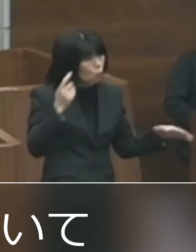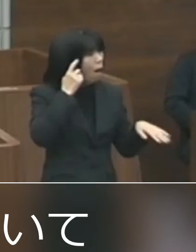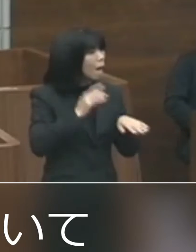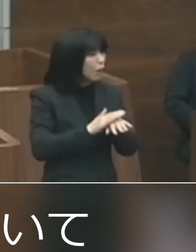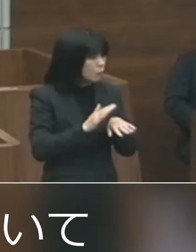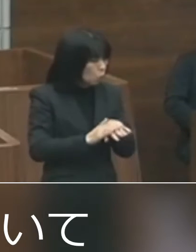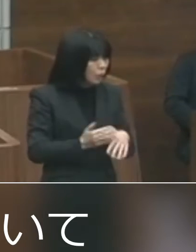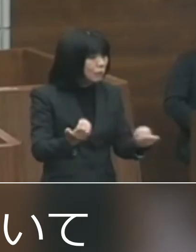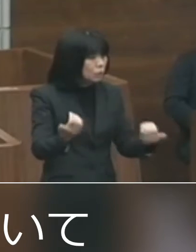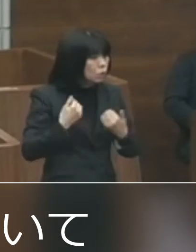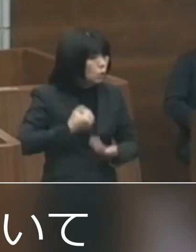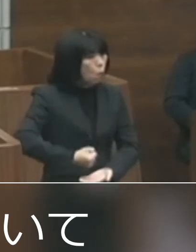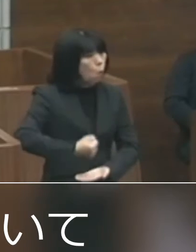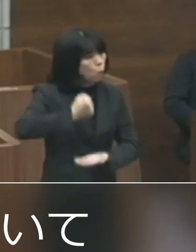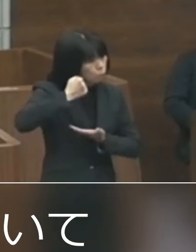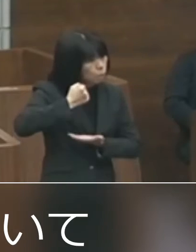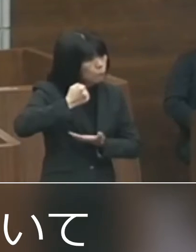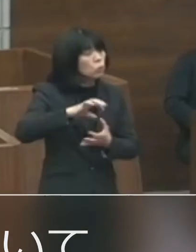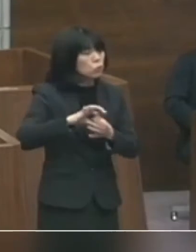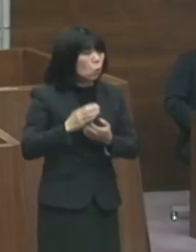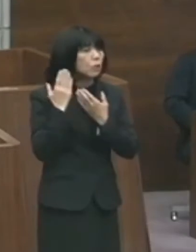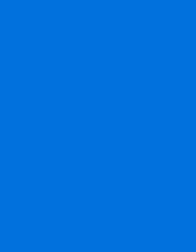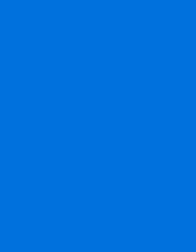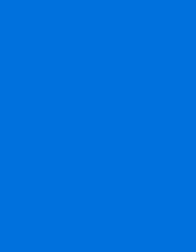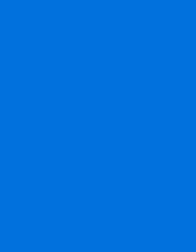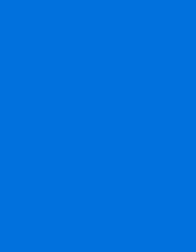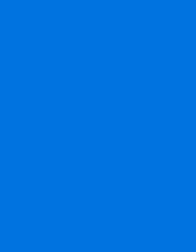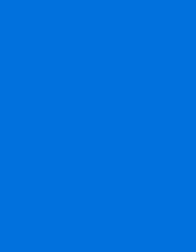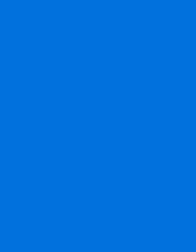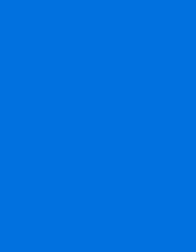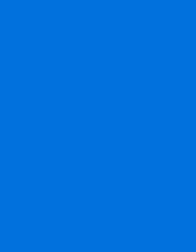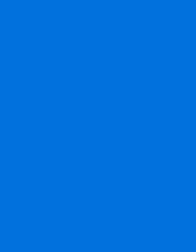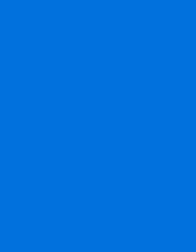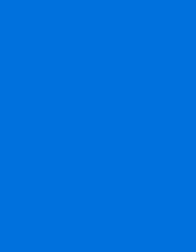な財源についてお聞きいたします。